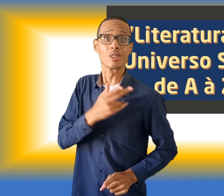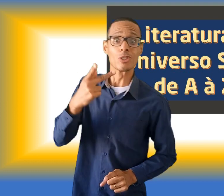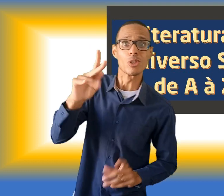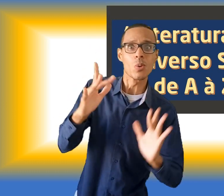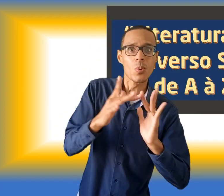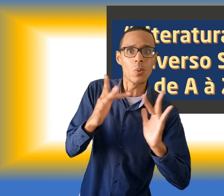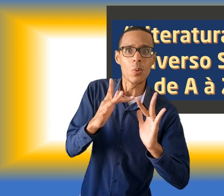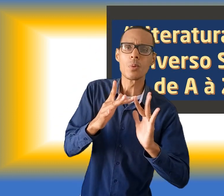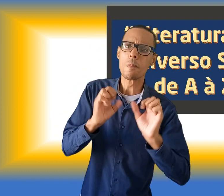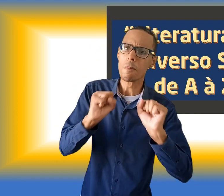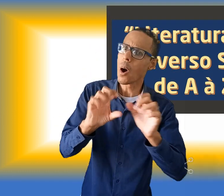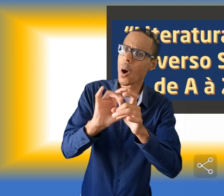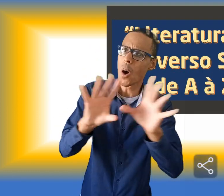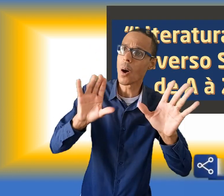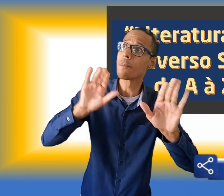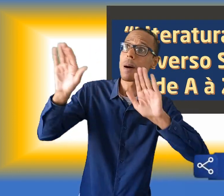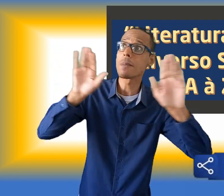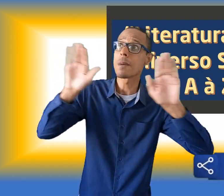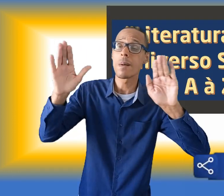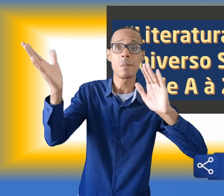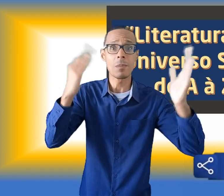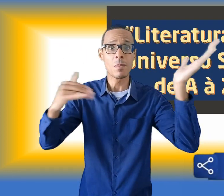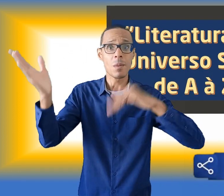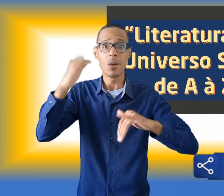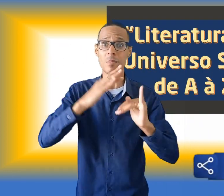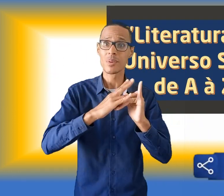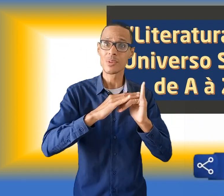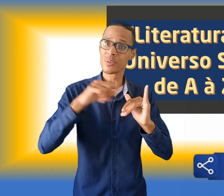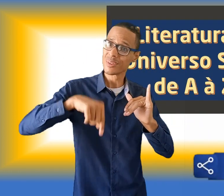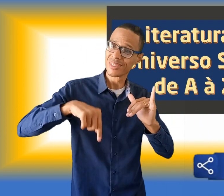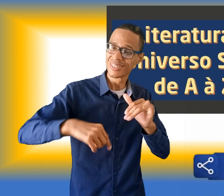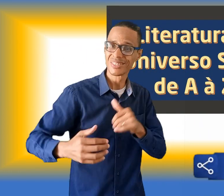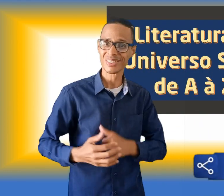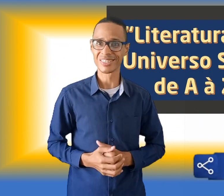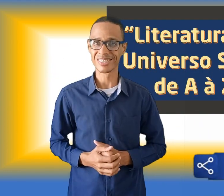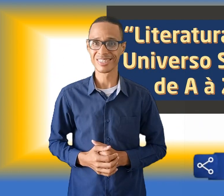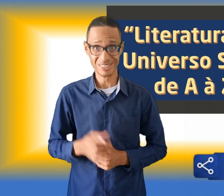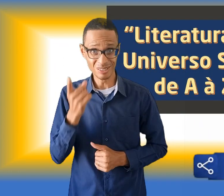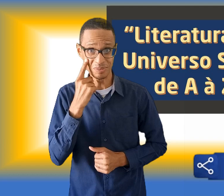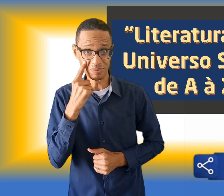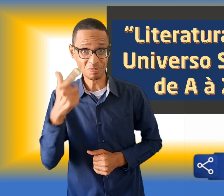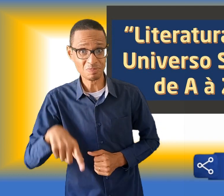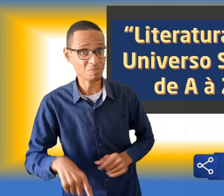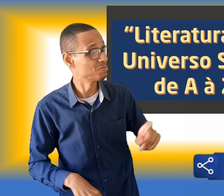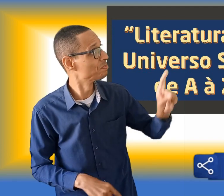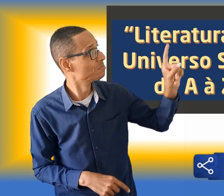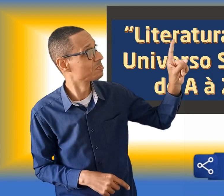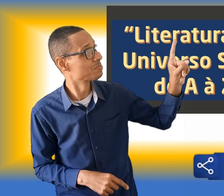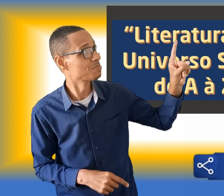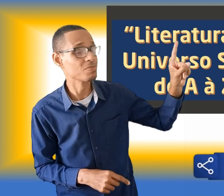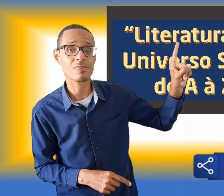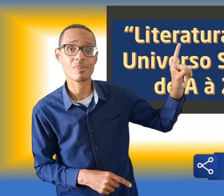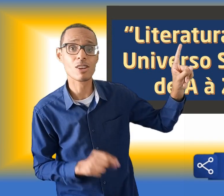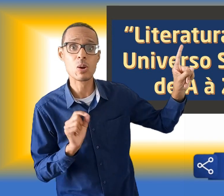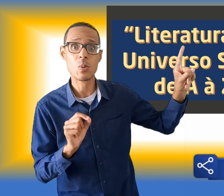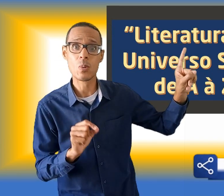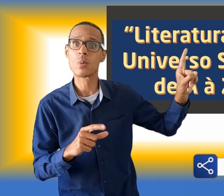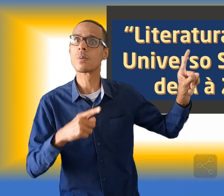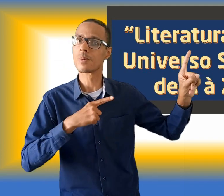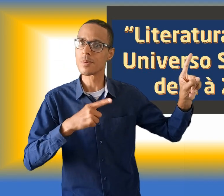Ah, e não hesite em compartilhar e convidar seus contatos para apreciar o canal. Neste card